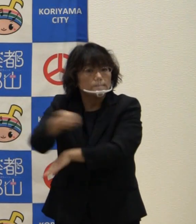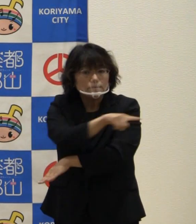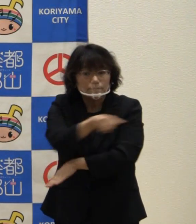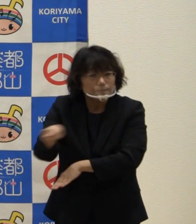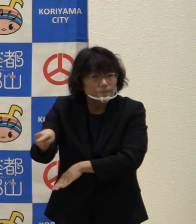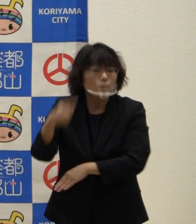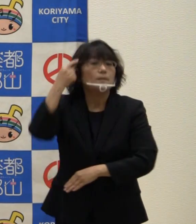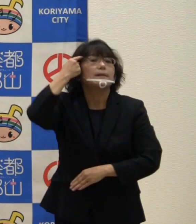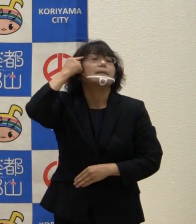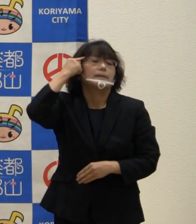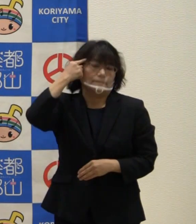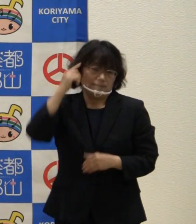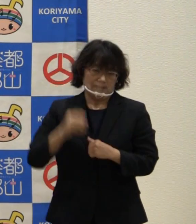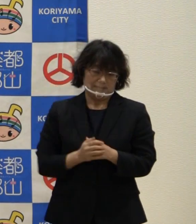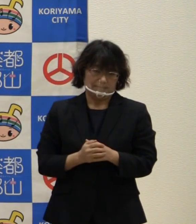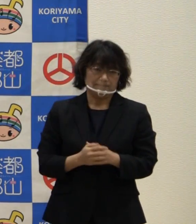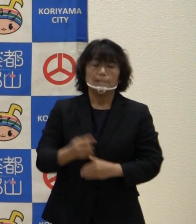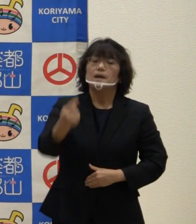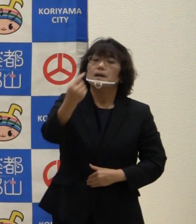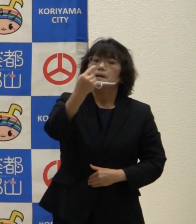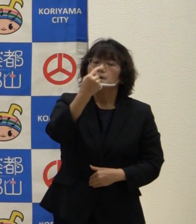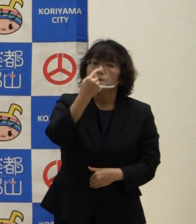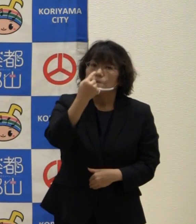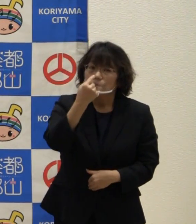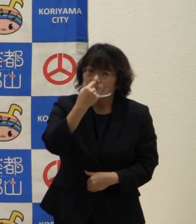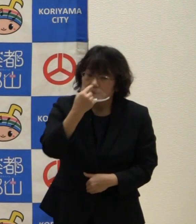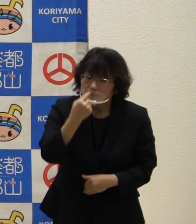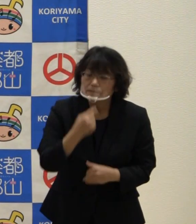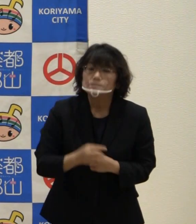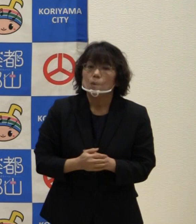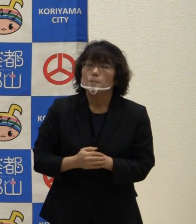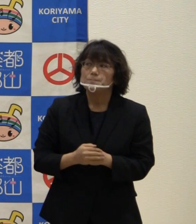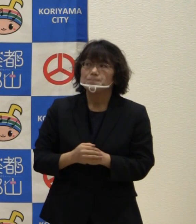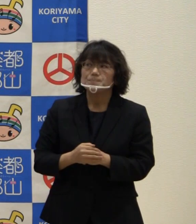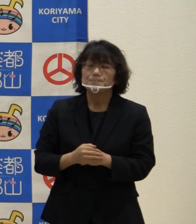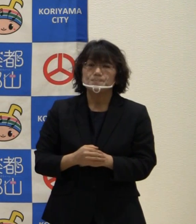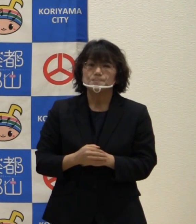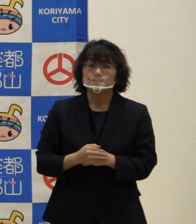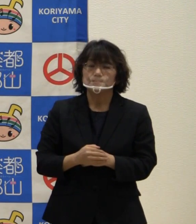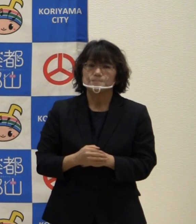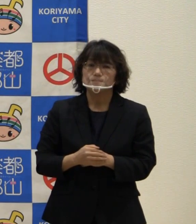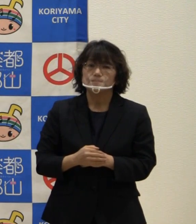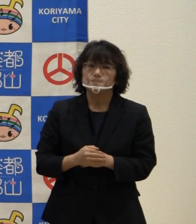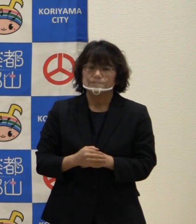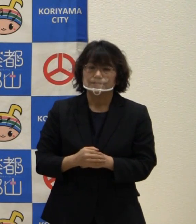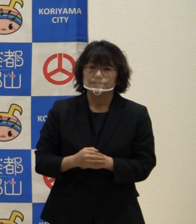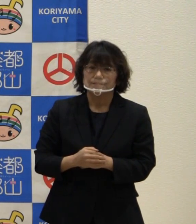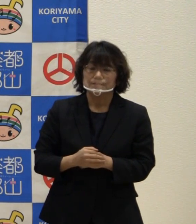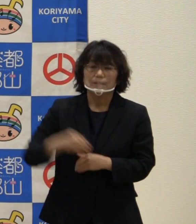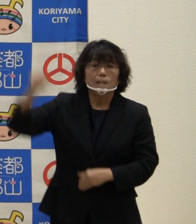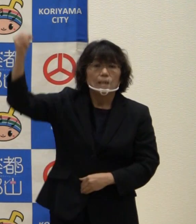。私も保守総合病院さんの中にですね、そのワクチン保管